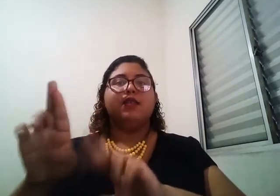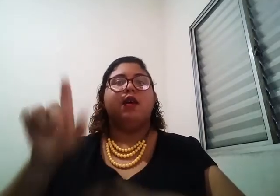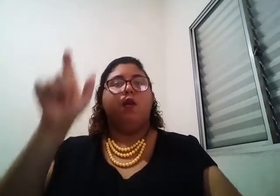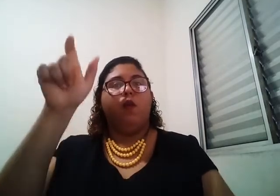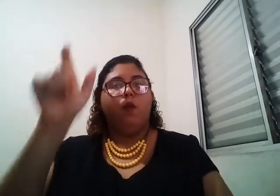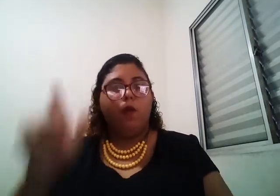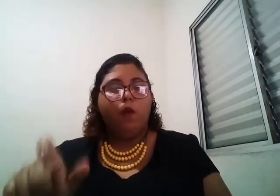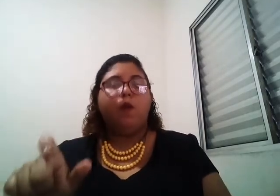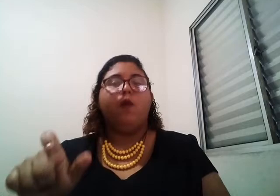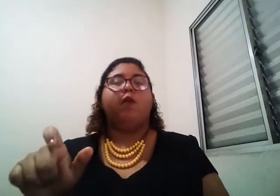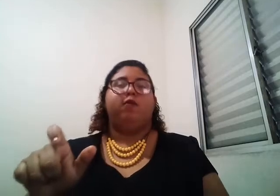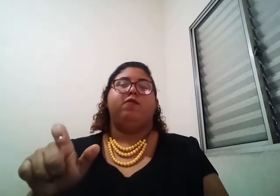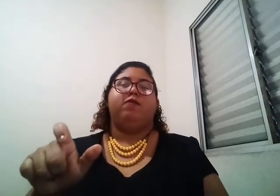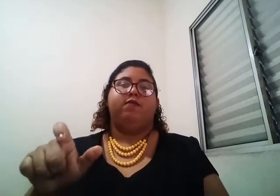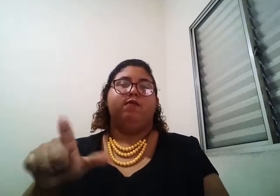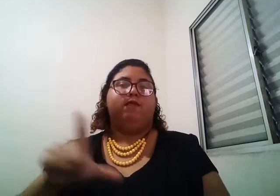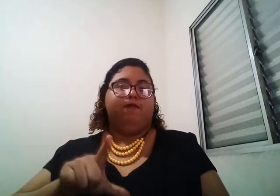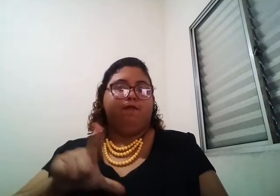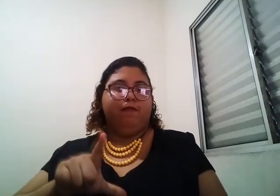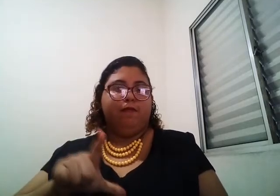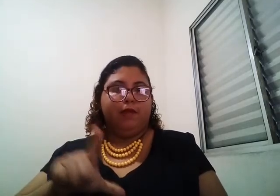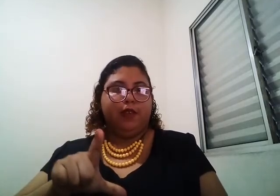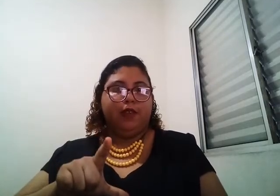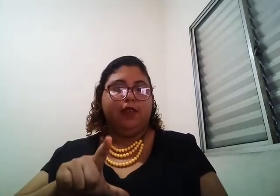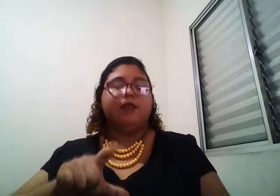tem relação com o sujeito.